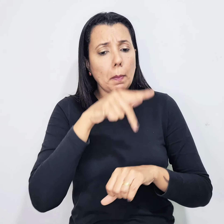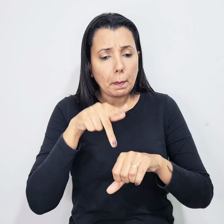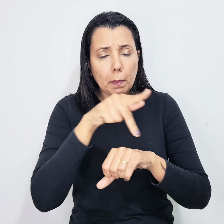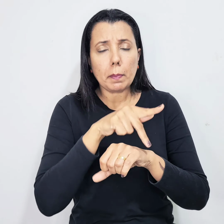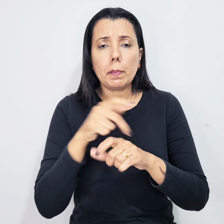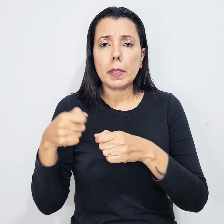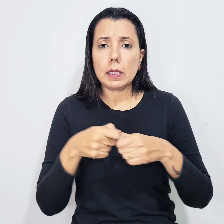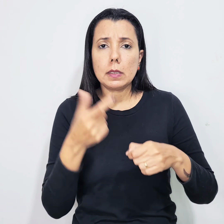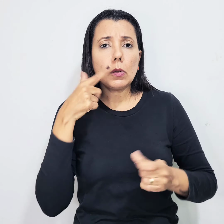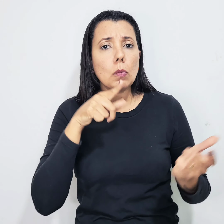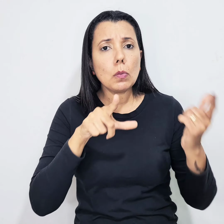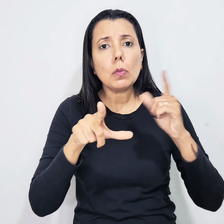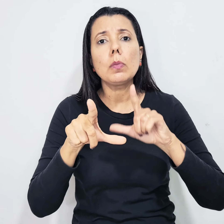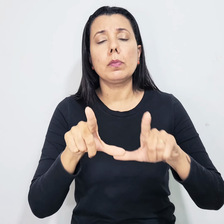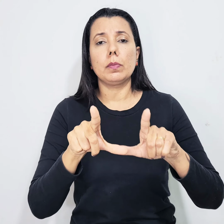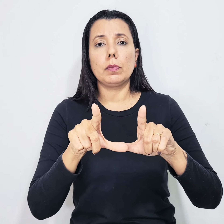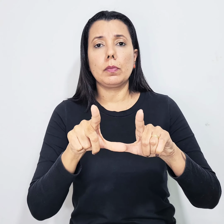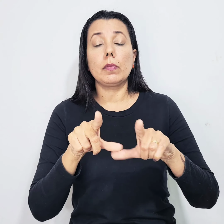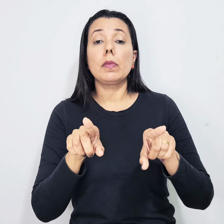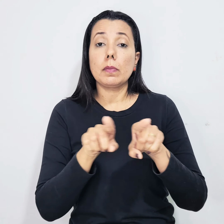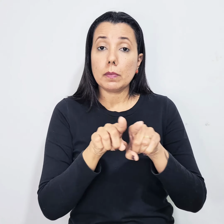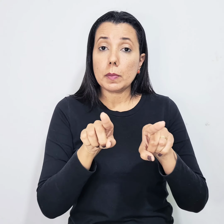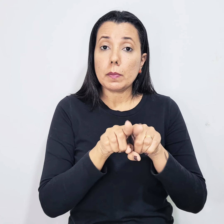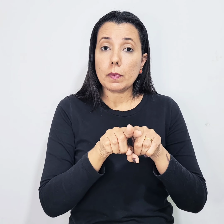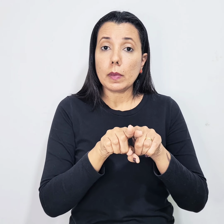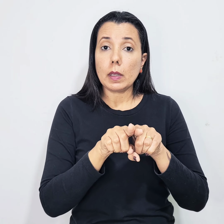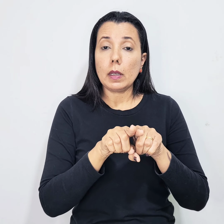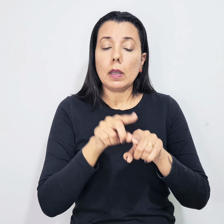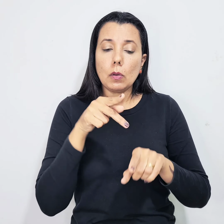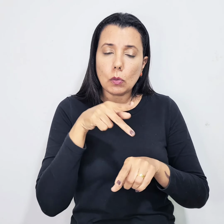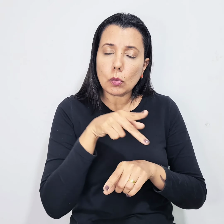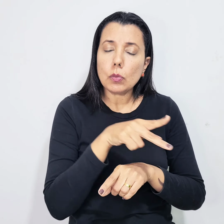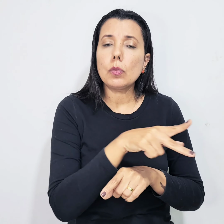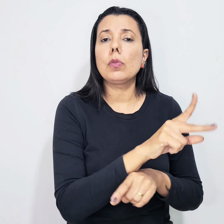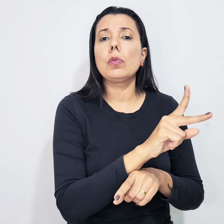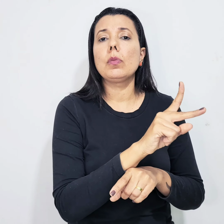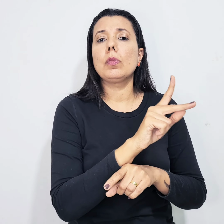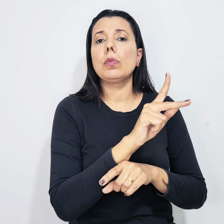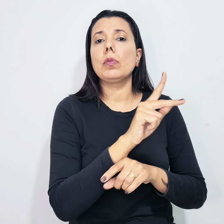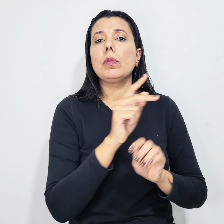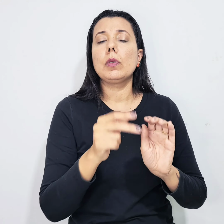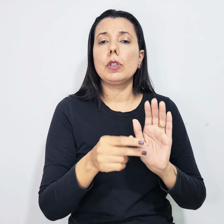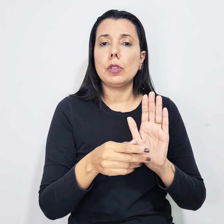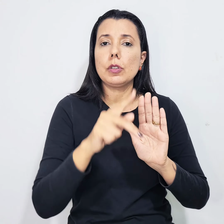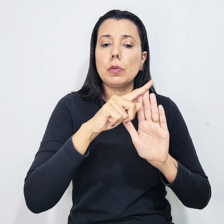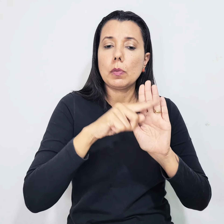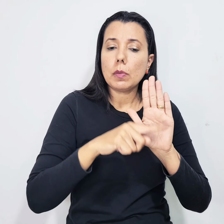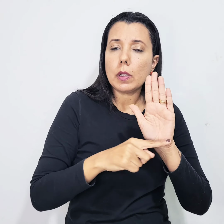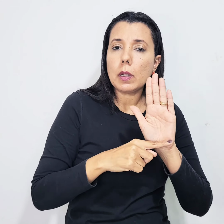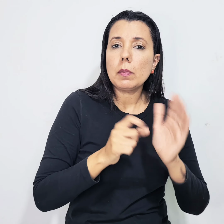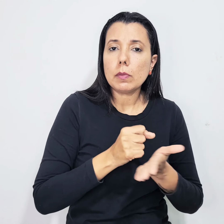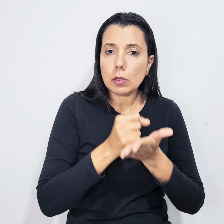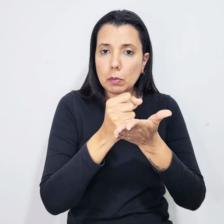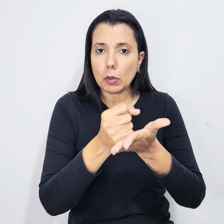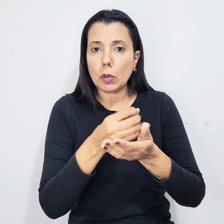ser garantida ainda a continuidade de programas de apoio, como os de